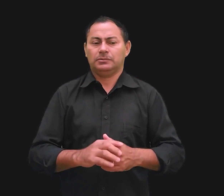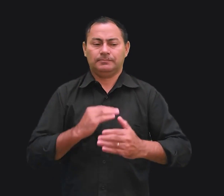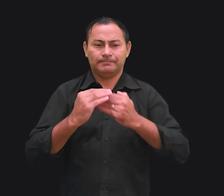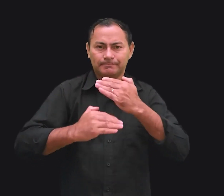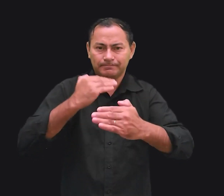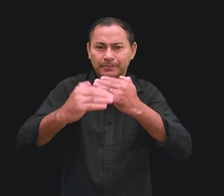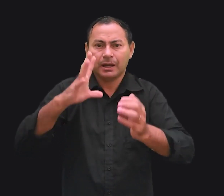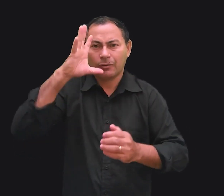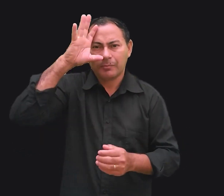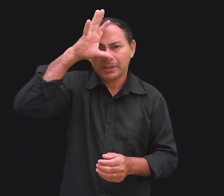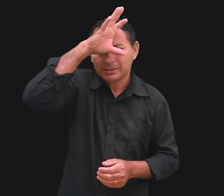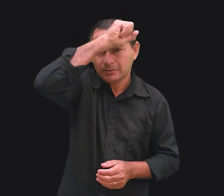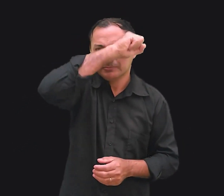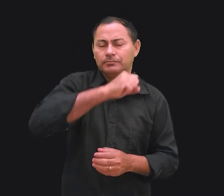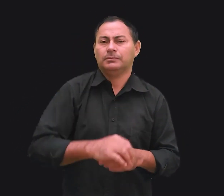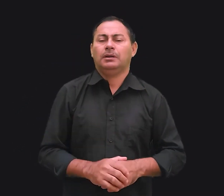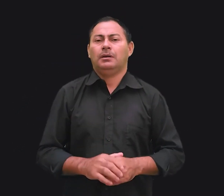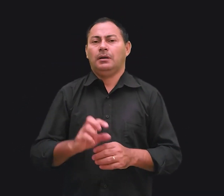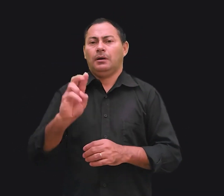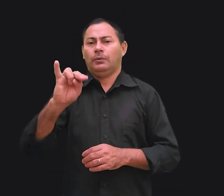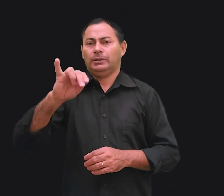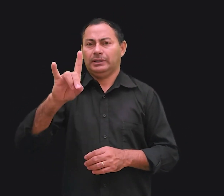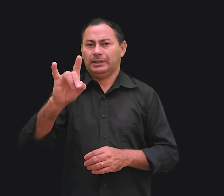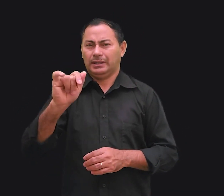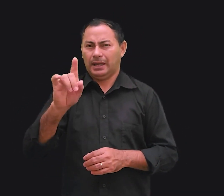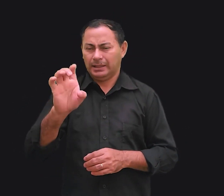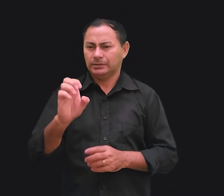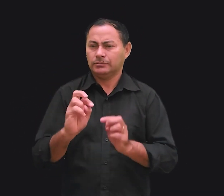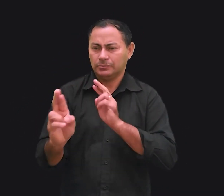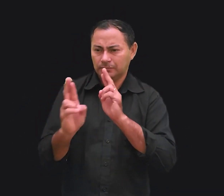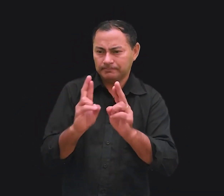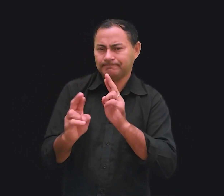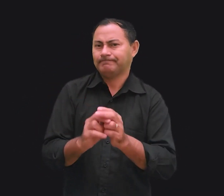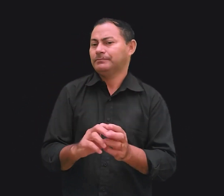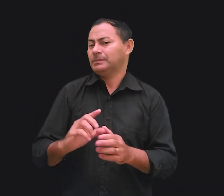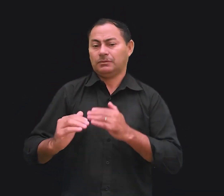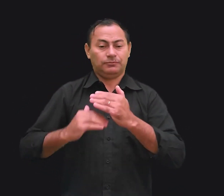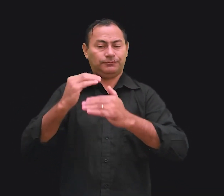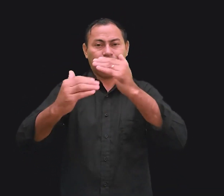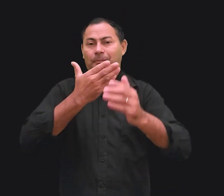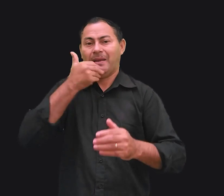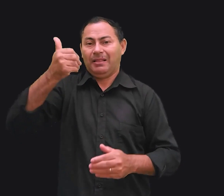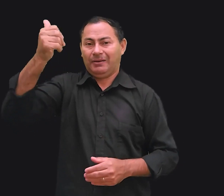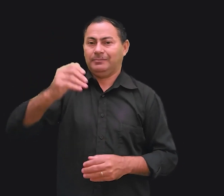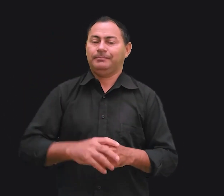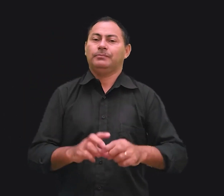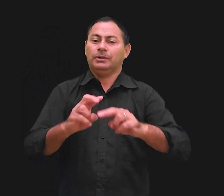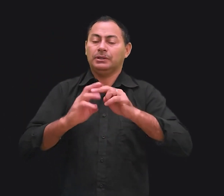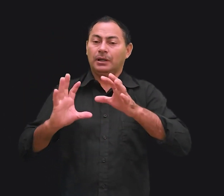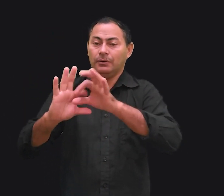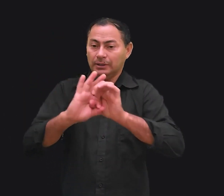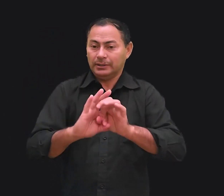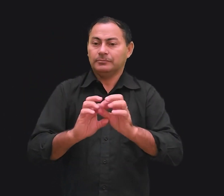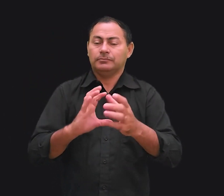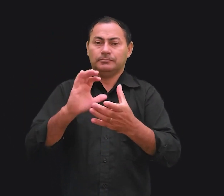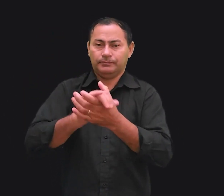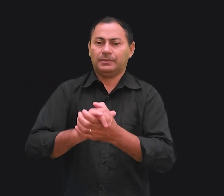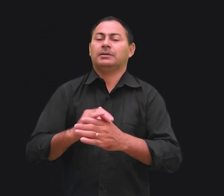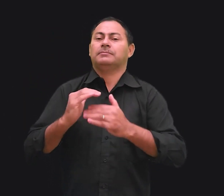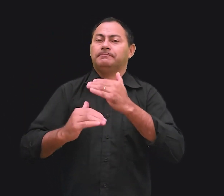está desenvolvendo a compreensão, a unidade do relacionamento, então não cresce. Essa unidade do relacionamento não